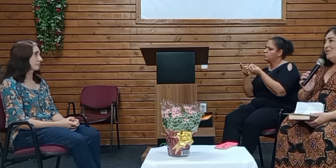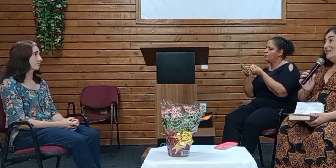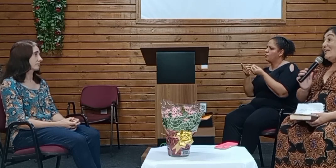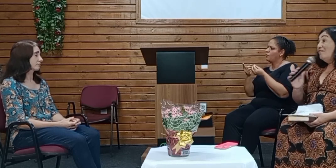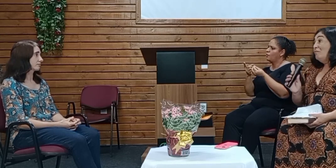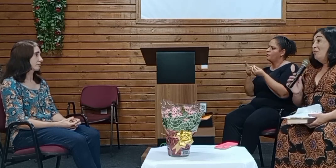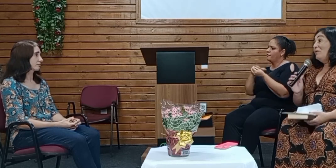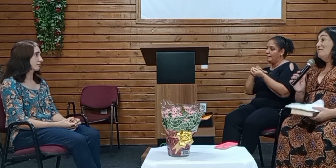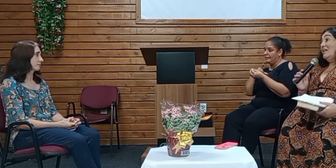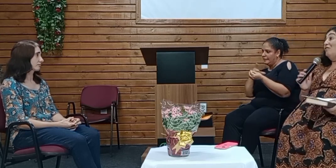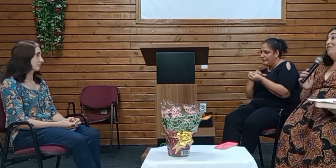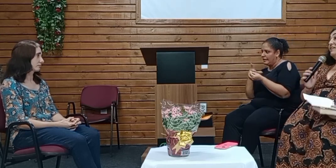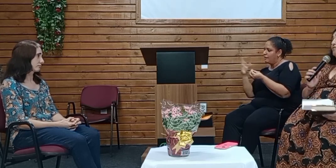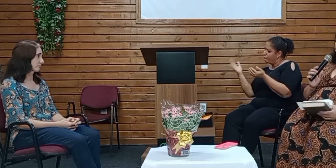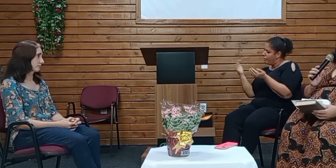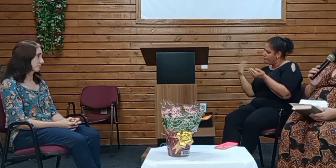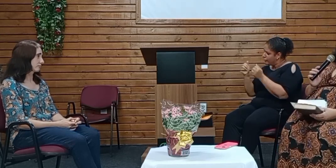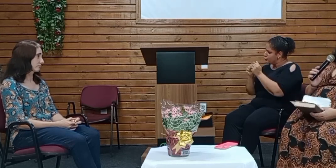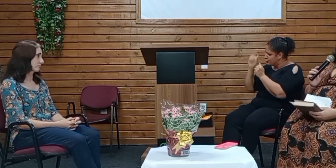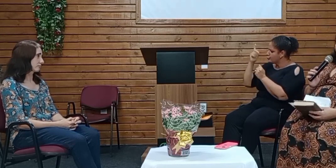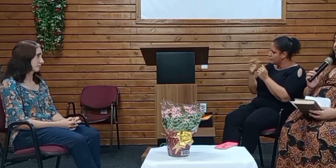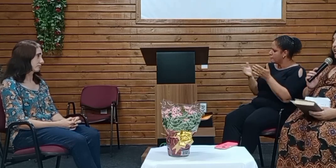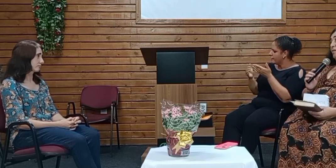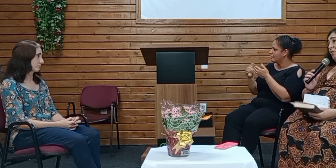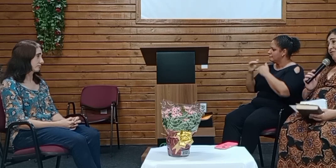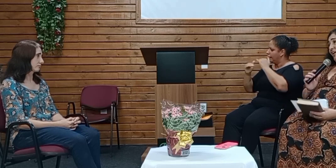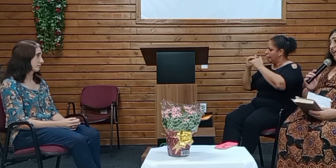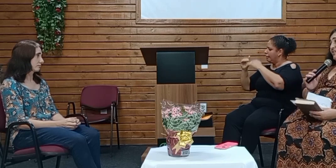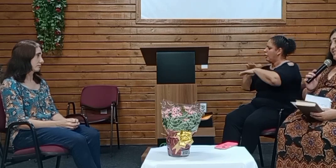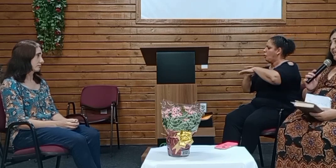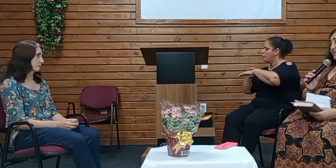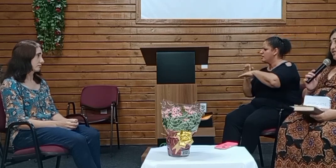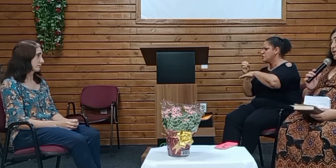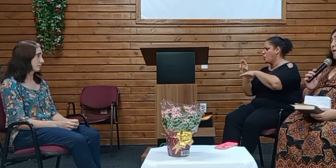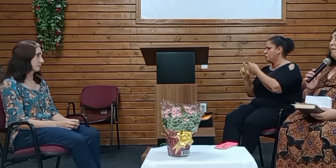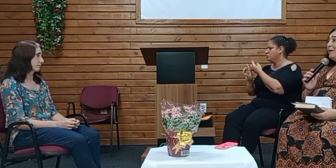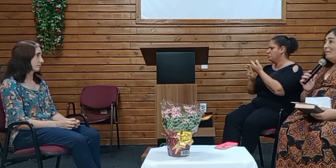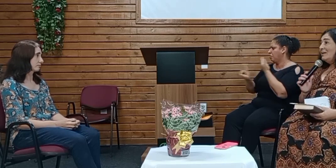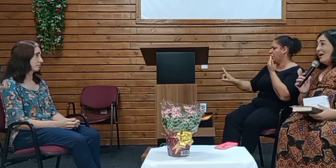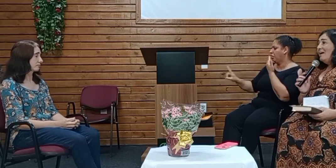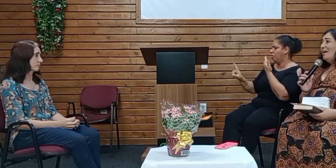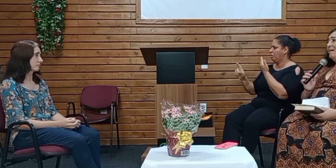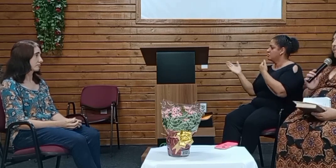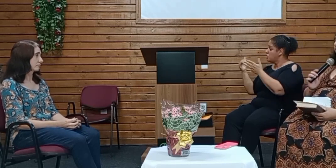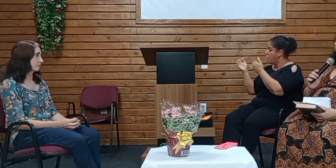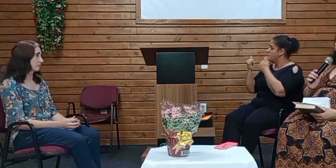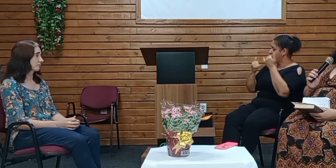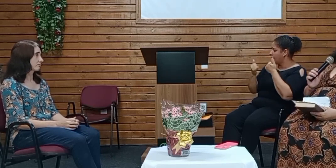assim, tentavam pelo menos, né, conversar contigo, desenvolver uma conversa, te chamar para